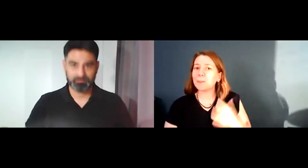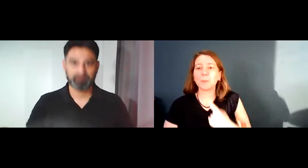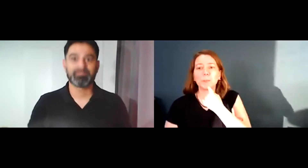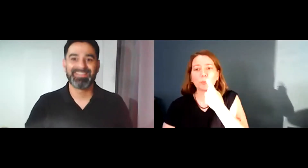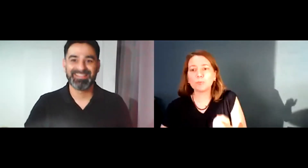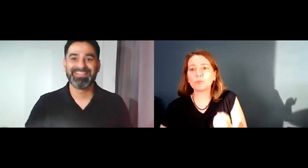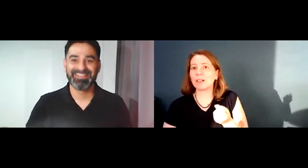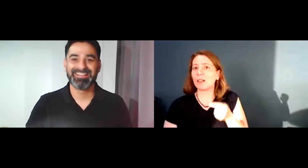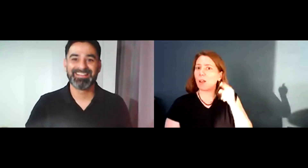ustedes?